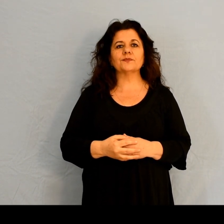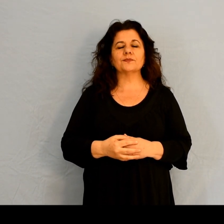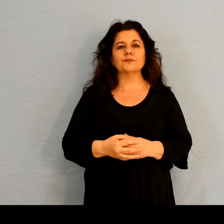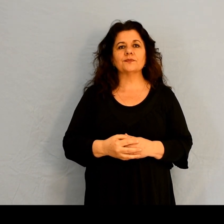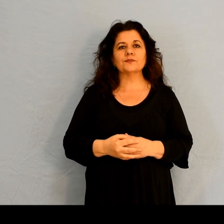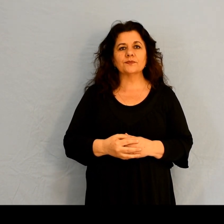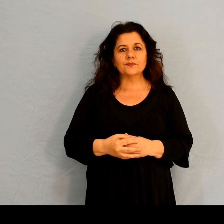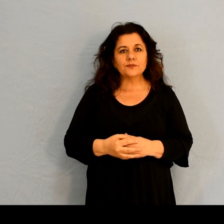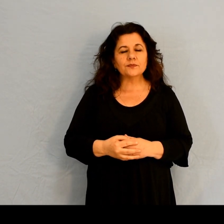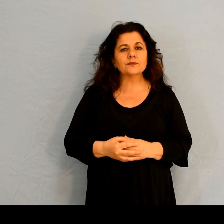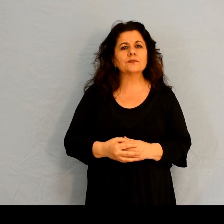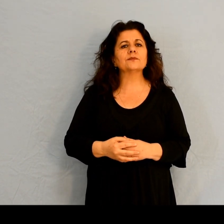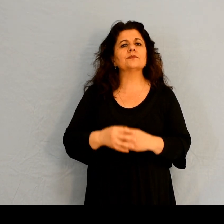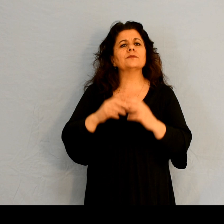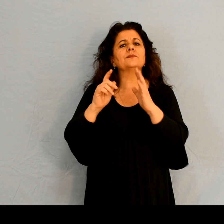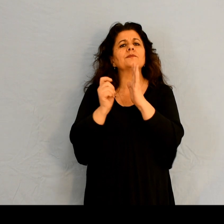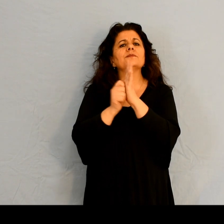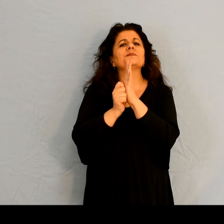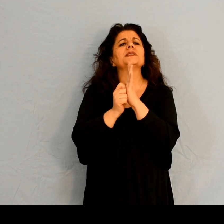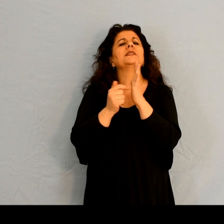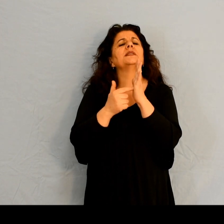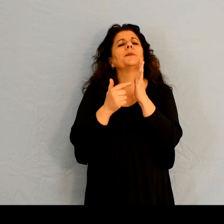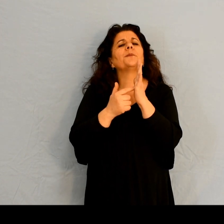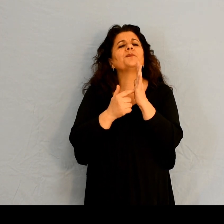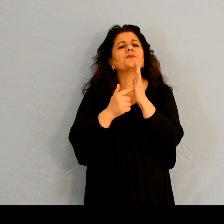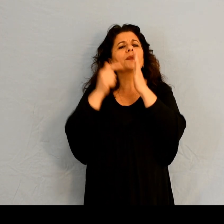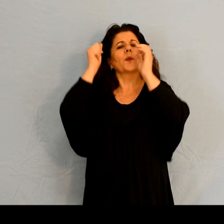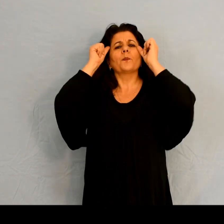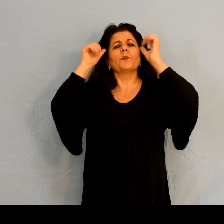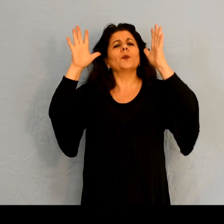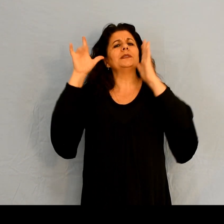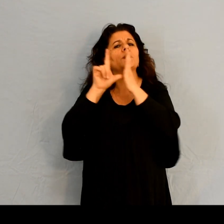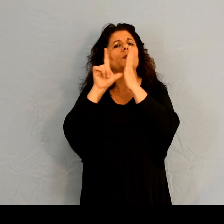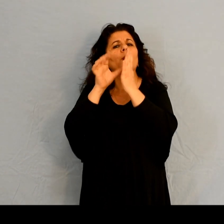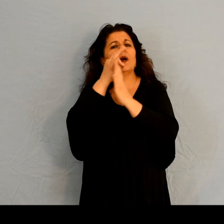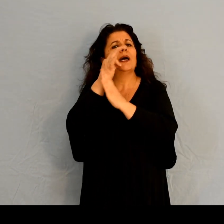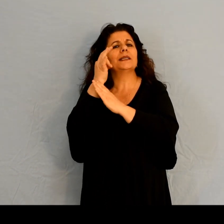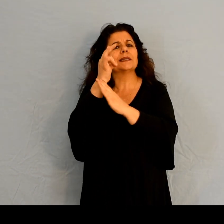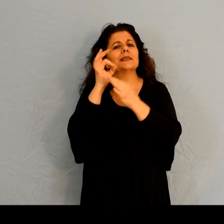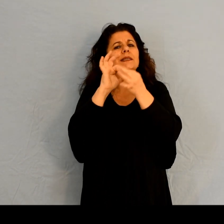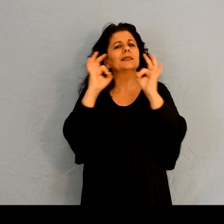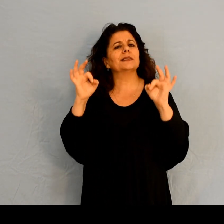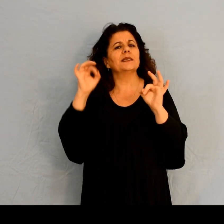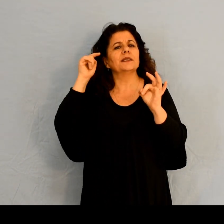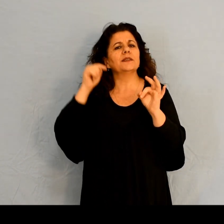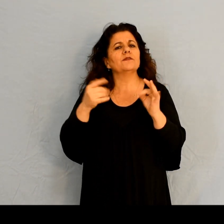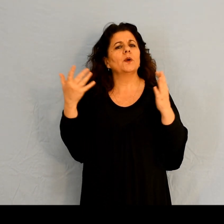Quand fut accompli le temps prescrit par la loi de Moïse pour la purification,